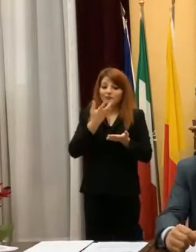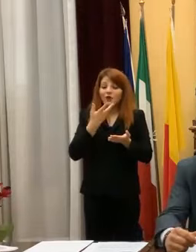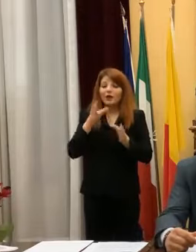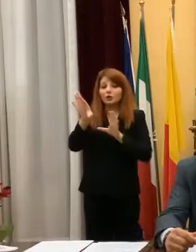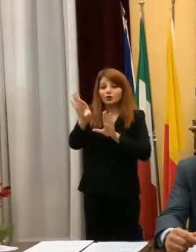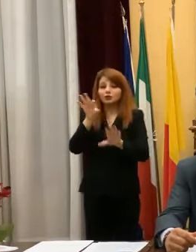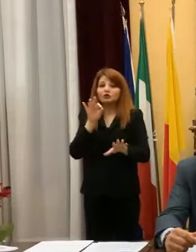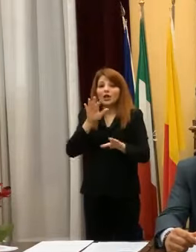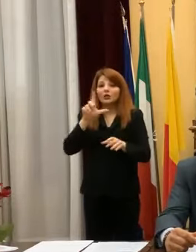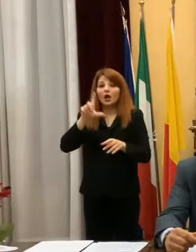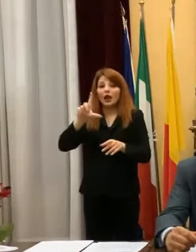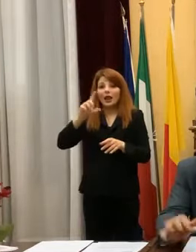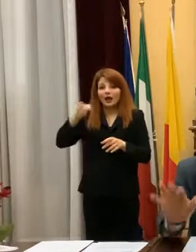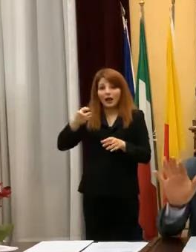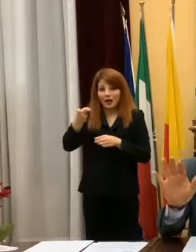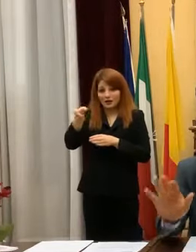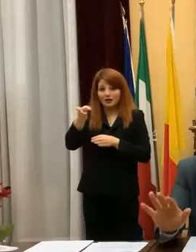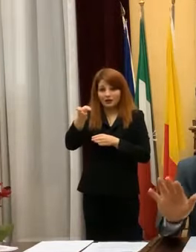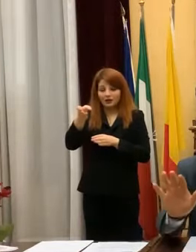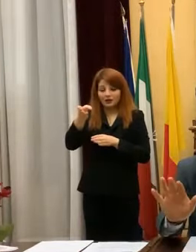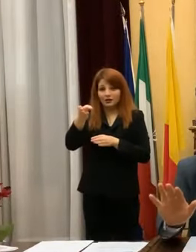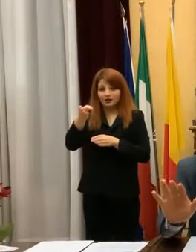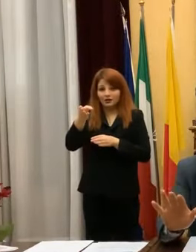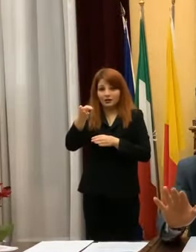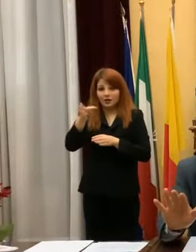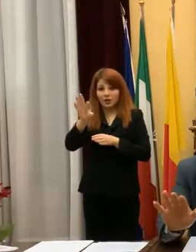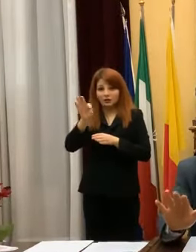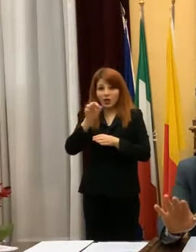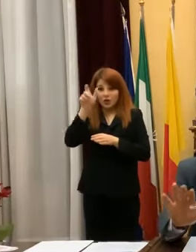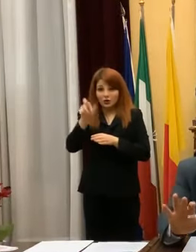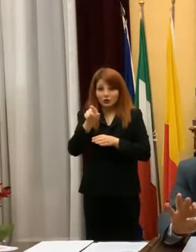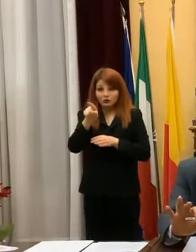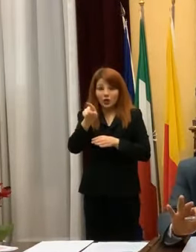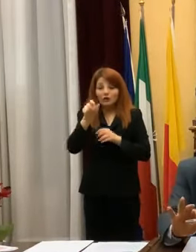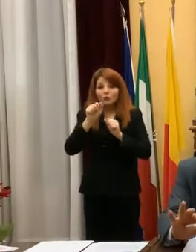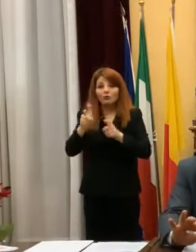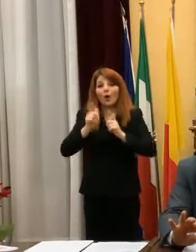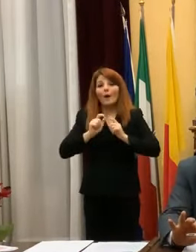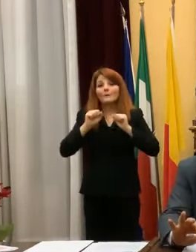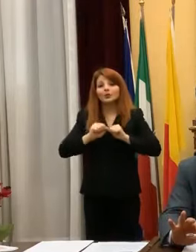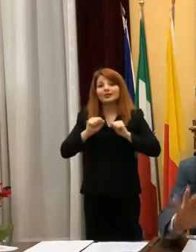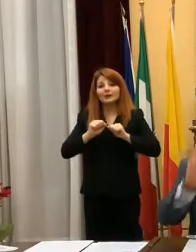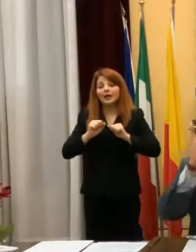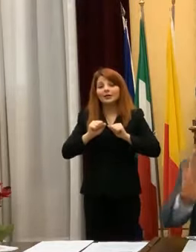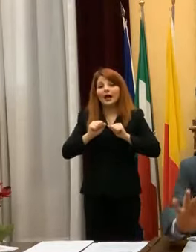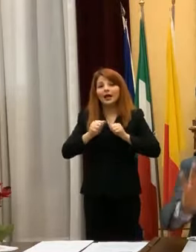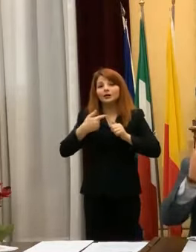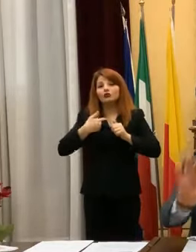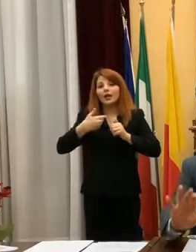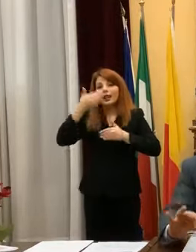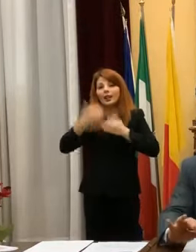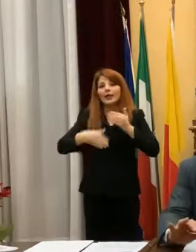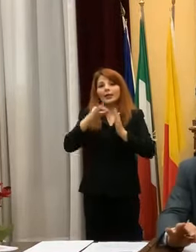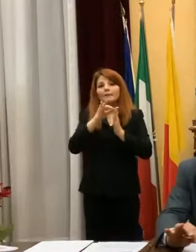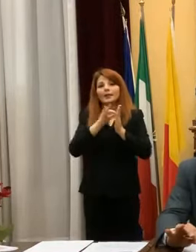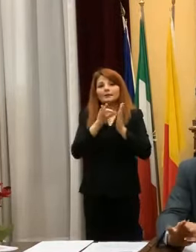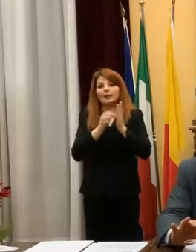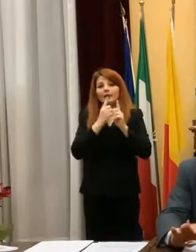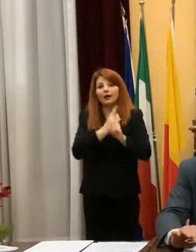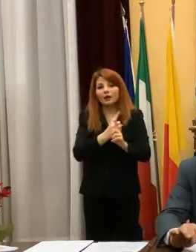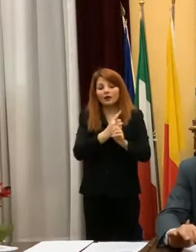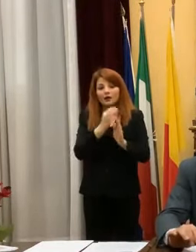che ci ha consentito di mettere un margine. Voglio ricordare a me stesso che nella prima fase di